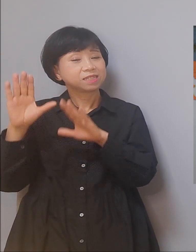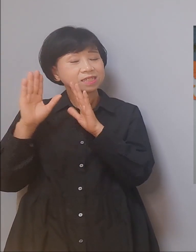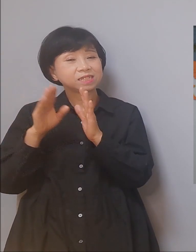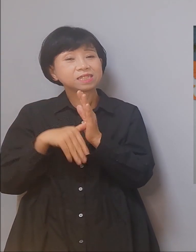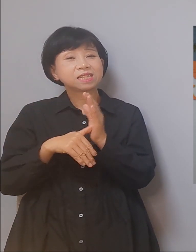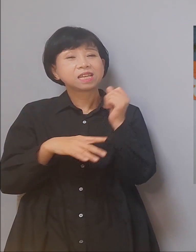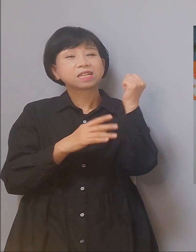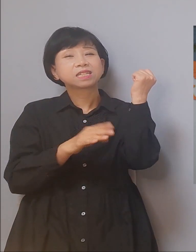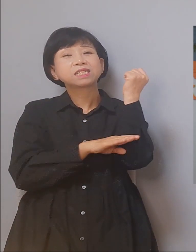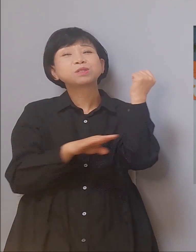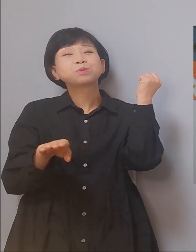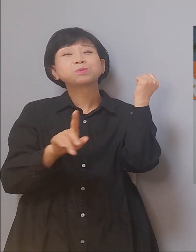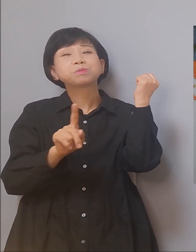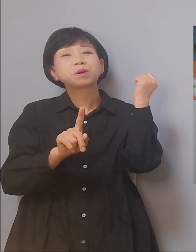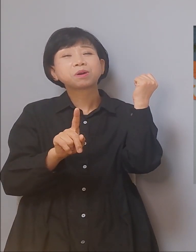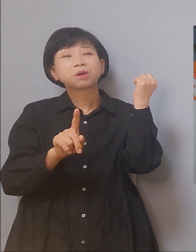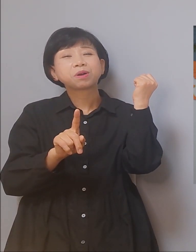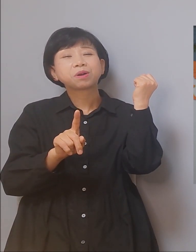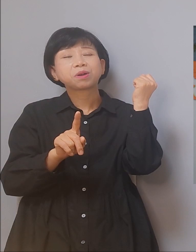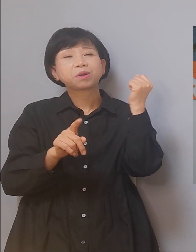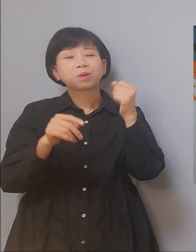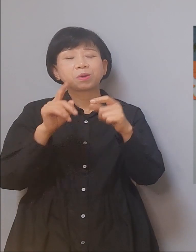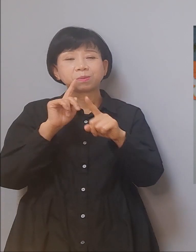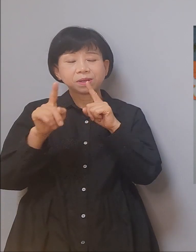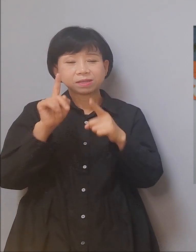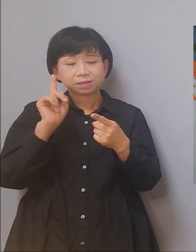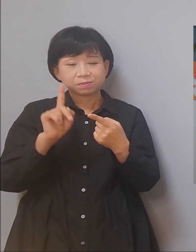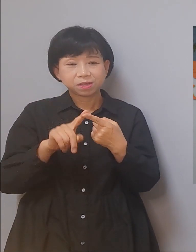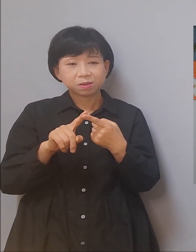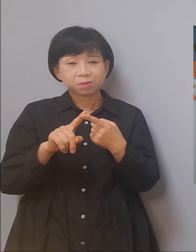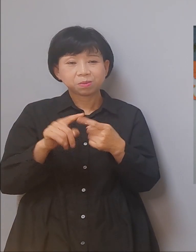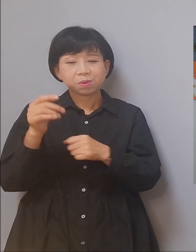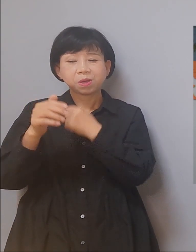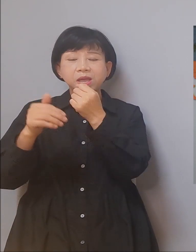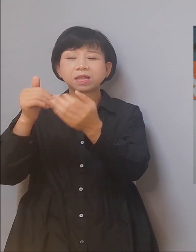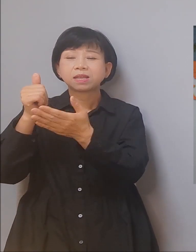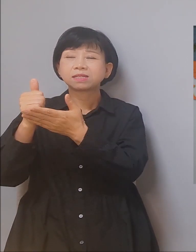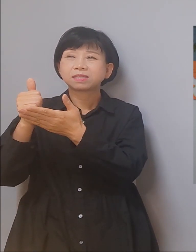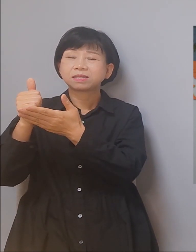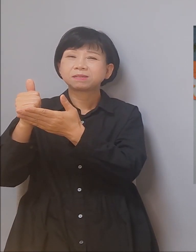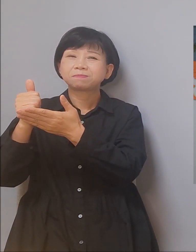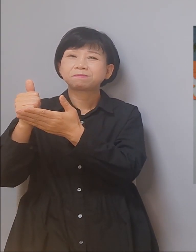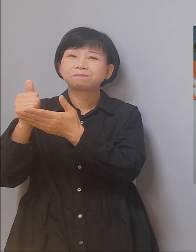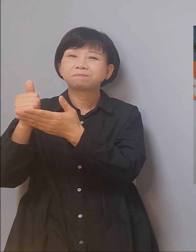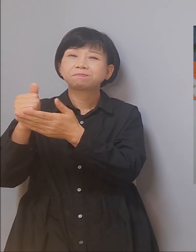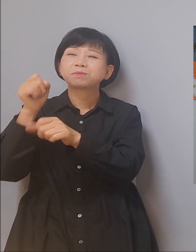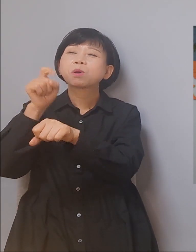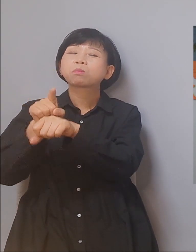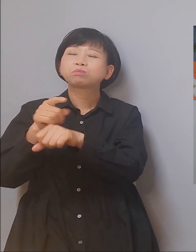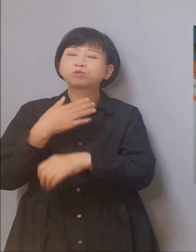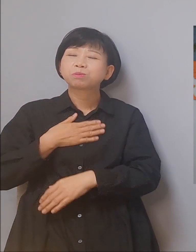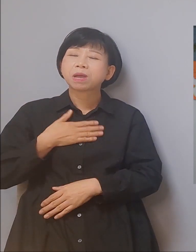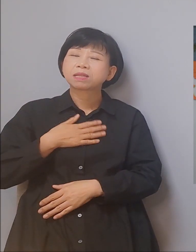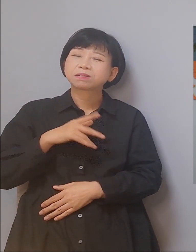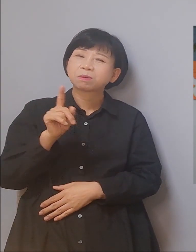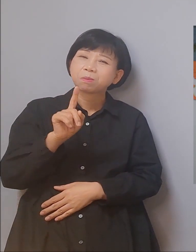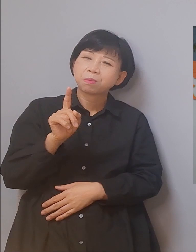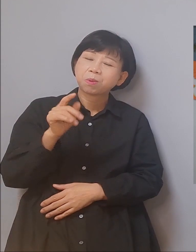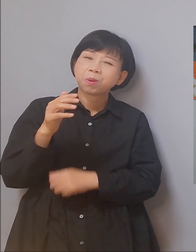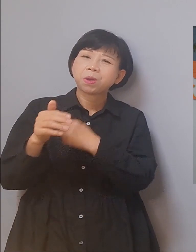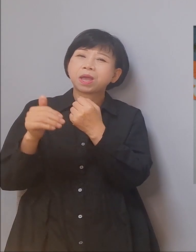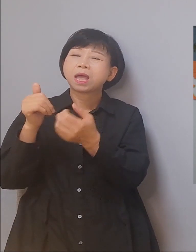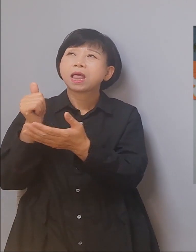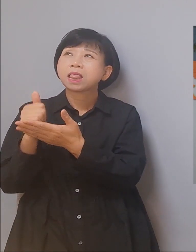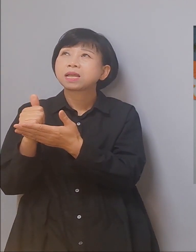가장 기준이 되어야 하는 것은 오늘의 본문의 말씀처럼 오늘 말씀을 통하여 내가 하나님의 어떤 성품을 알게 될까? 오늘